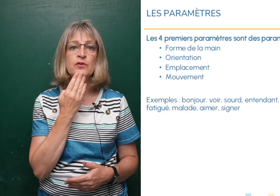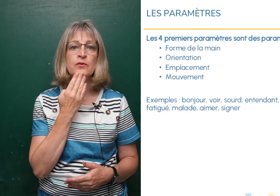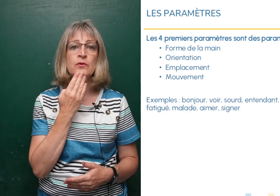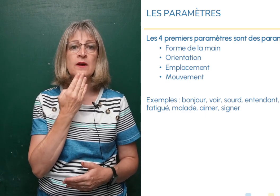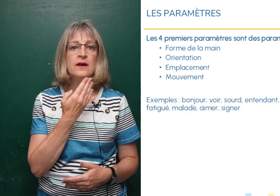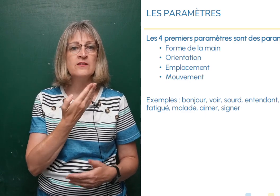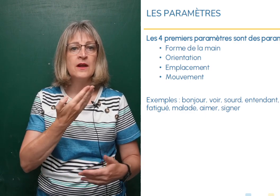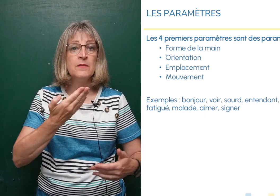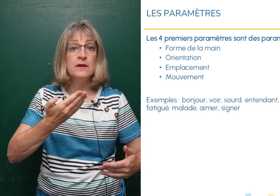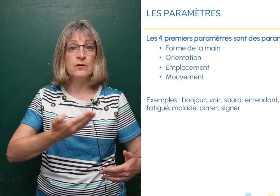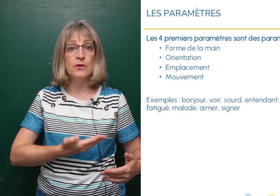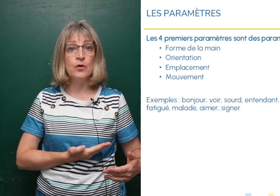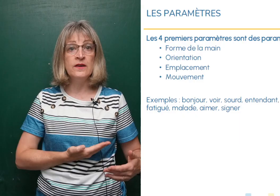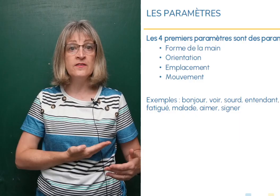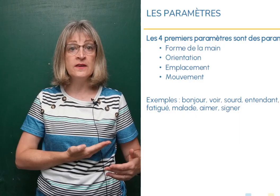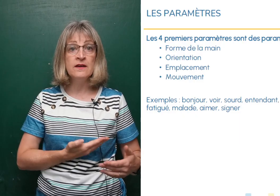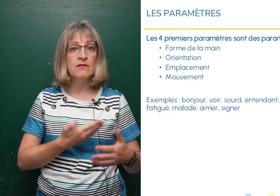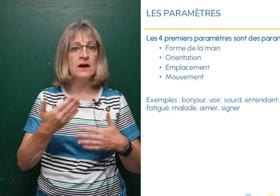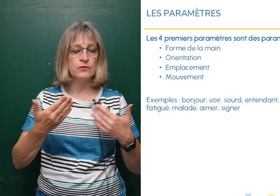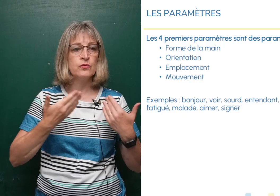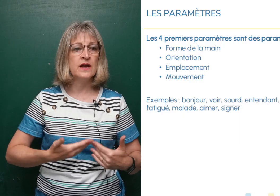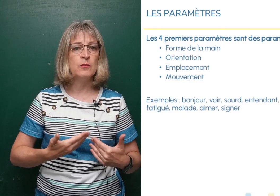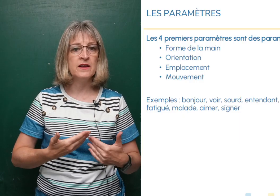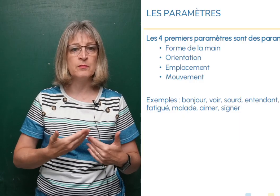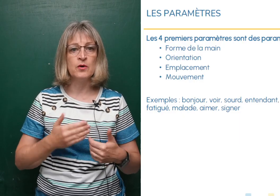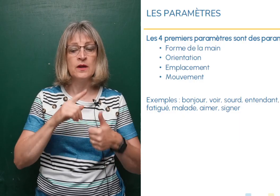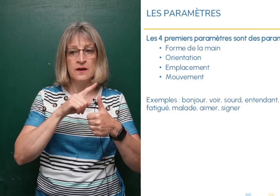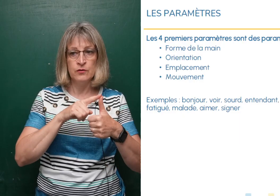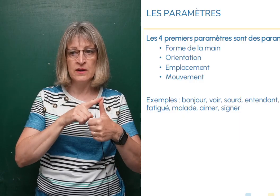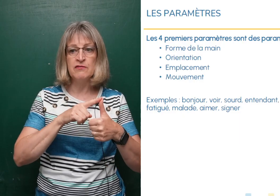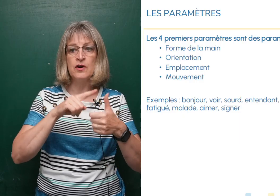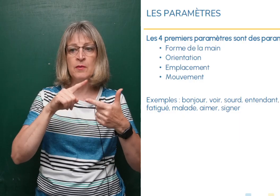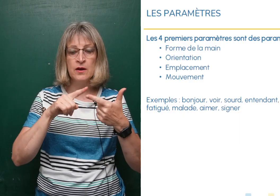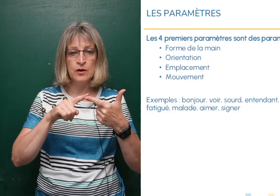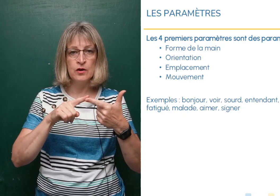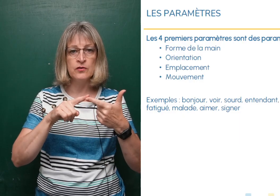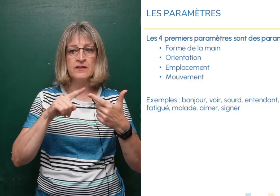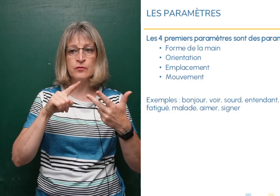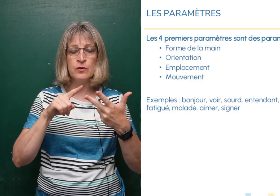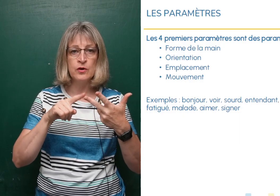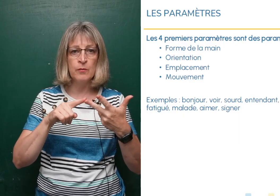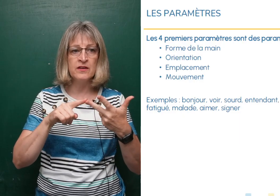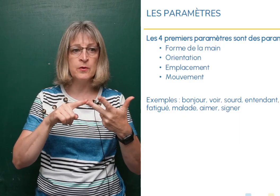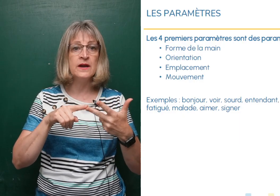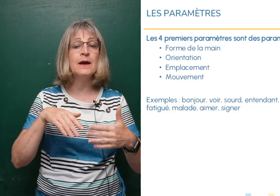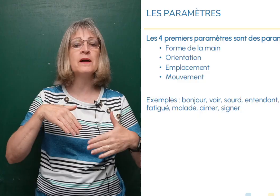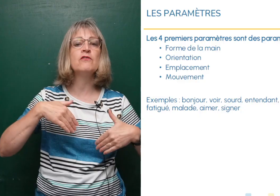menton, je la mets ici, voilà. Donc on a l'emplacement. Donc la forme, l'orientation, l'emplacement, et après on va avoir